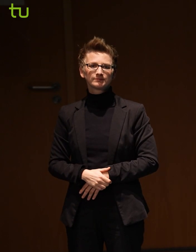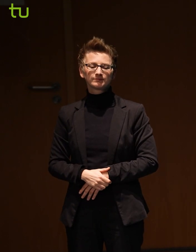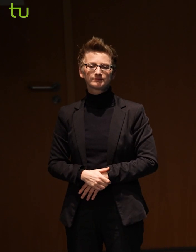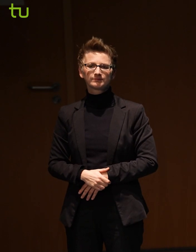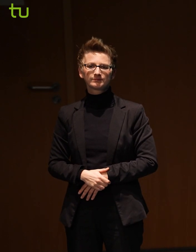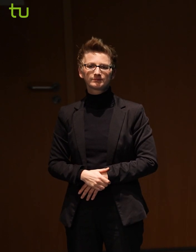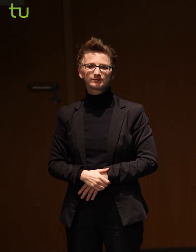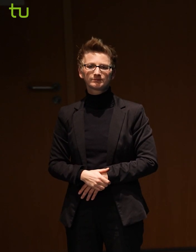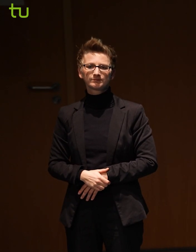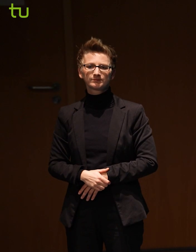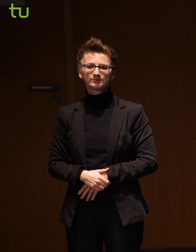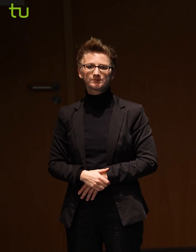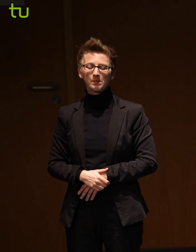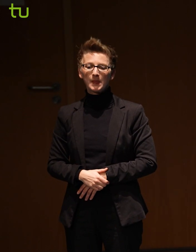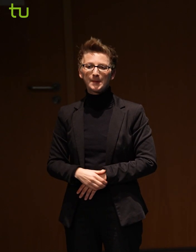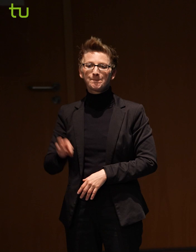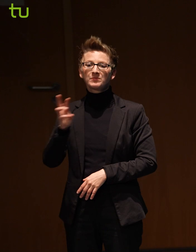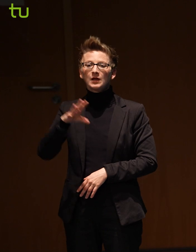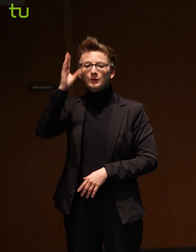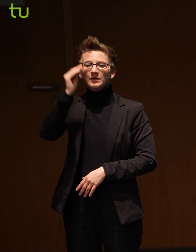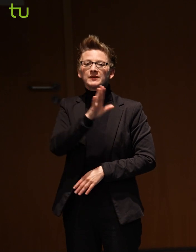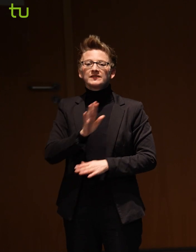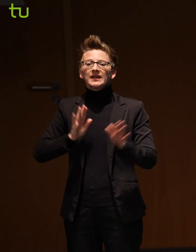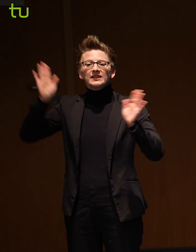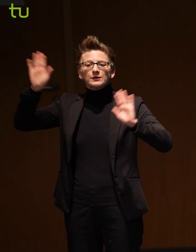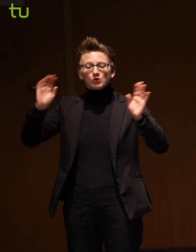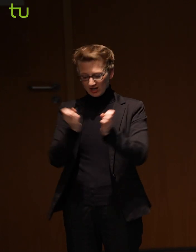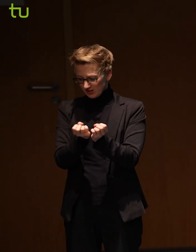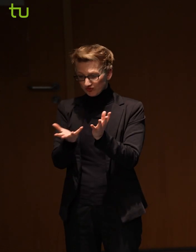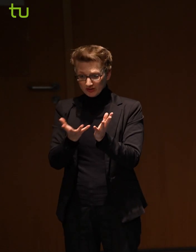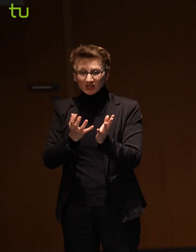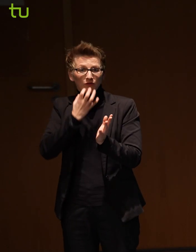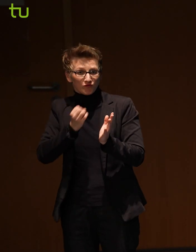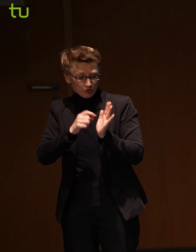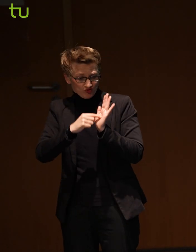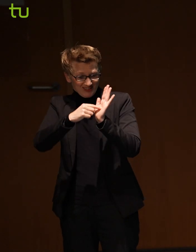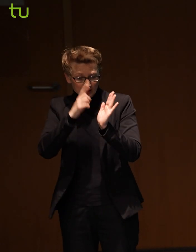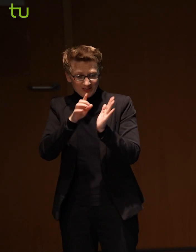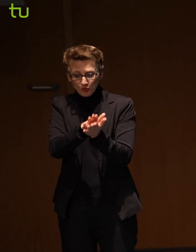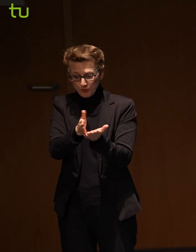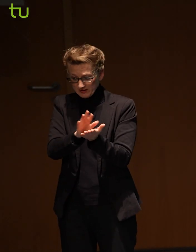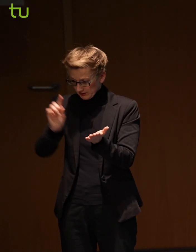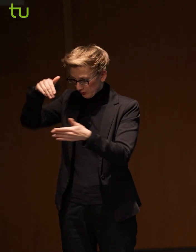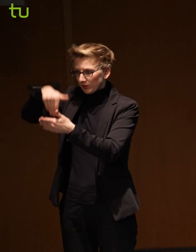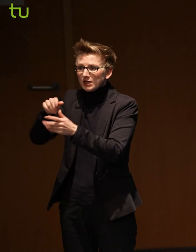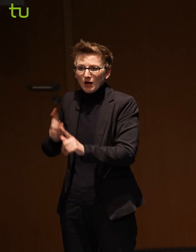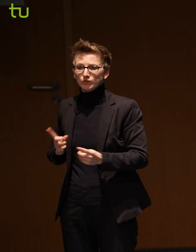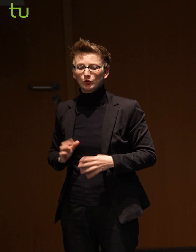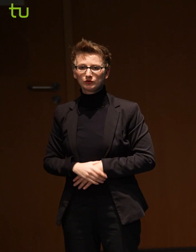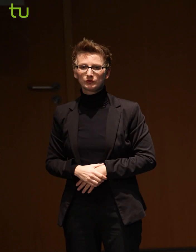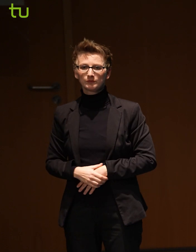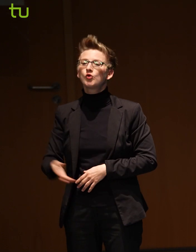Whitmans demokratische Vielfalt sollte auch im Übersetzungsprozess zum Ausdruck kommen. Wir hatten bereits früher